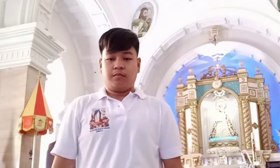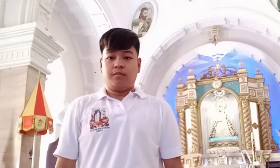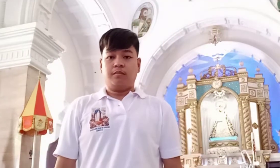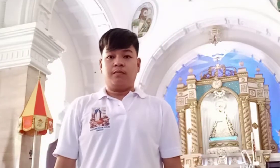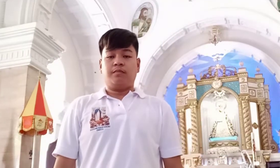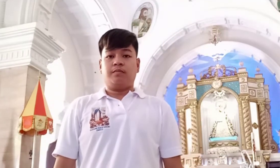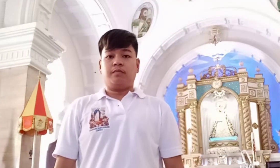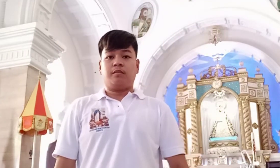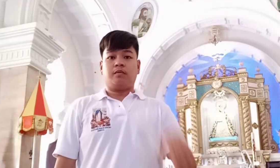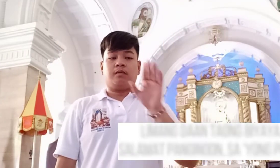misyon. Ibang